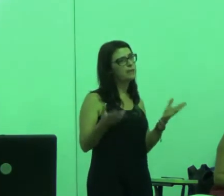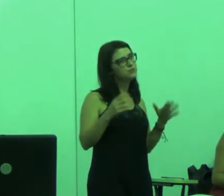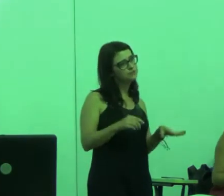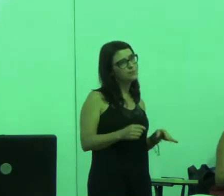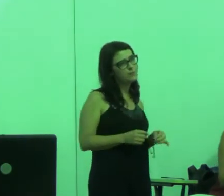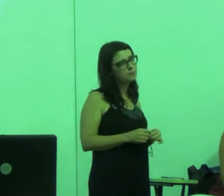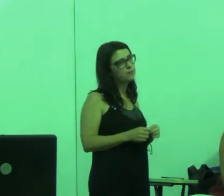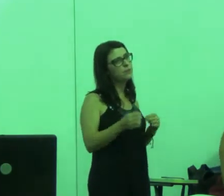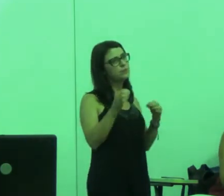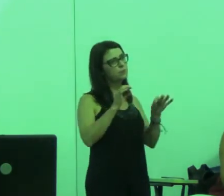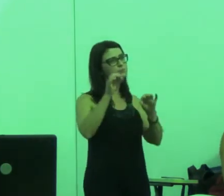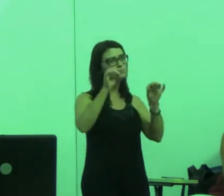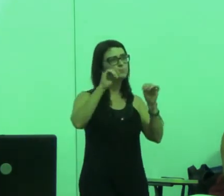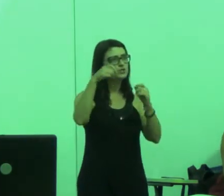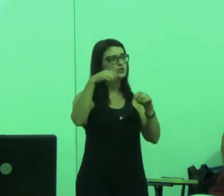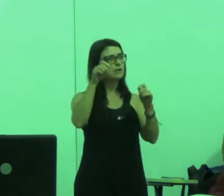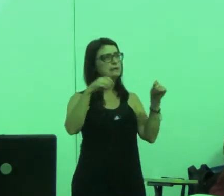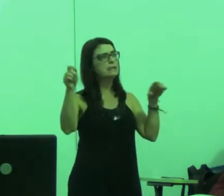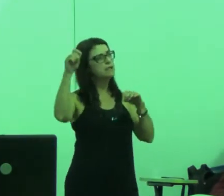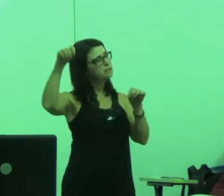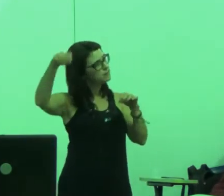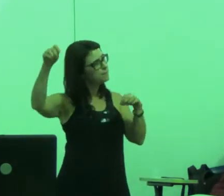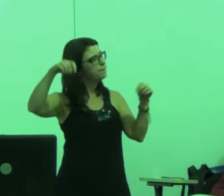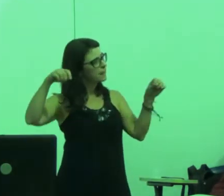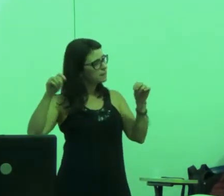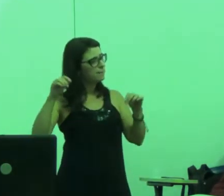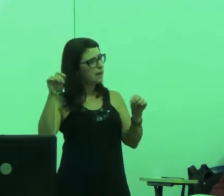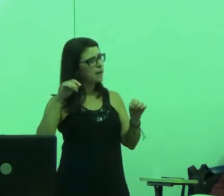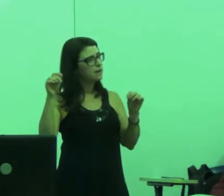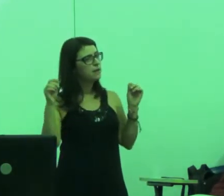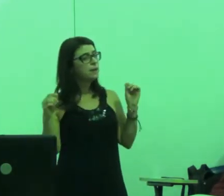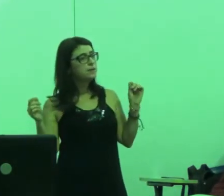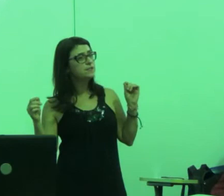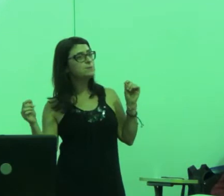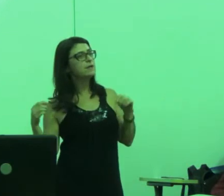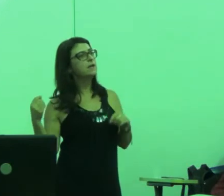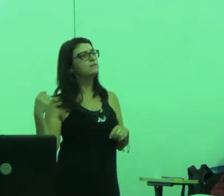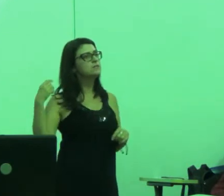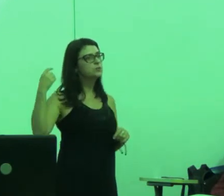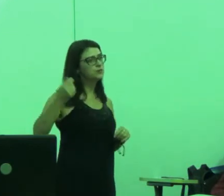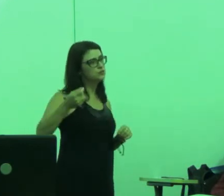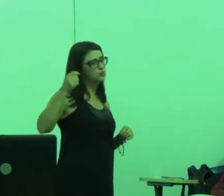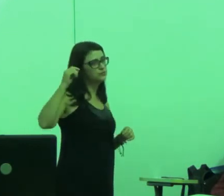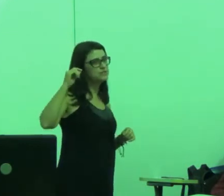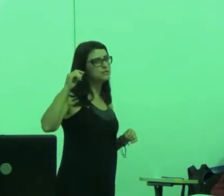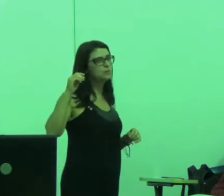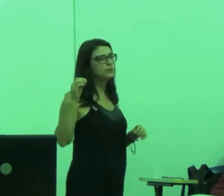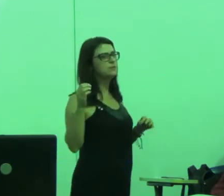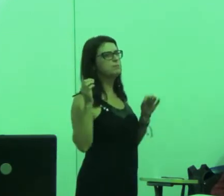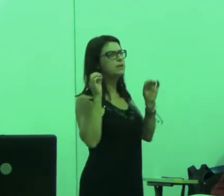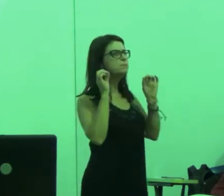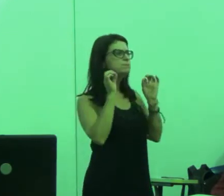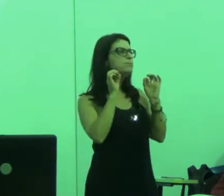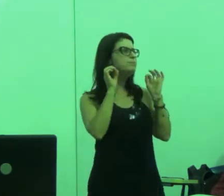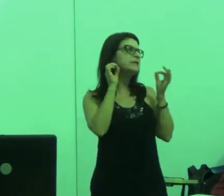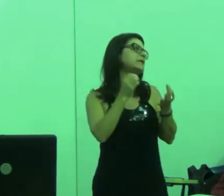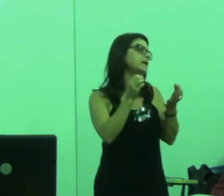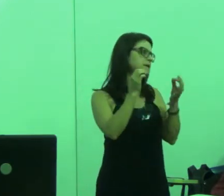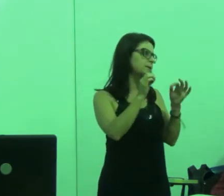que vinha para minha mão e eu mexia a caneta na barra e esperava-se que o revisor fizesse uma coisa bem pequena,